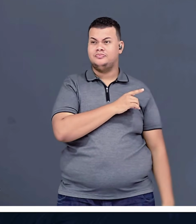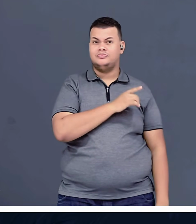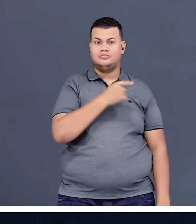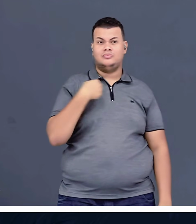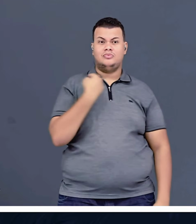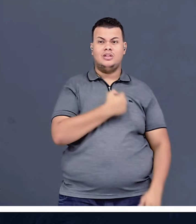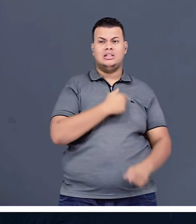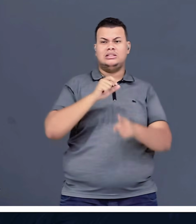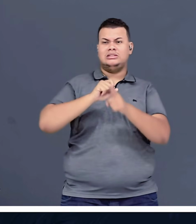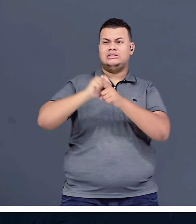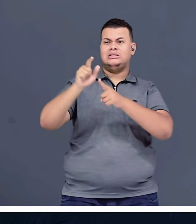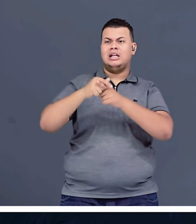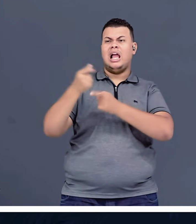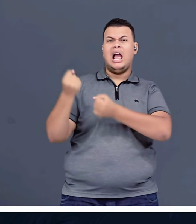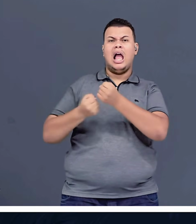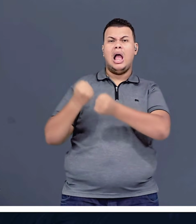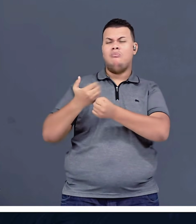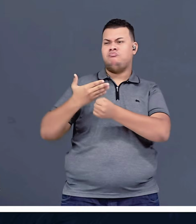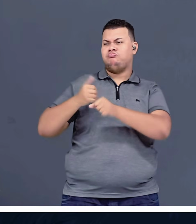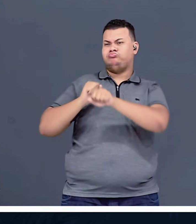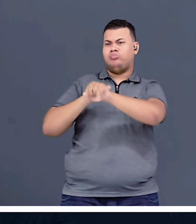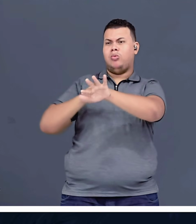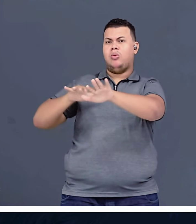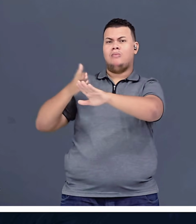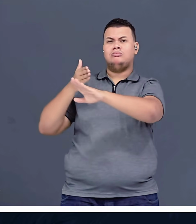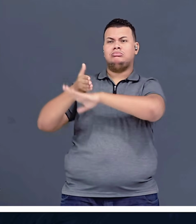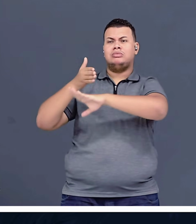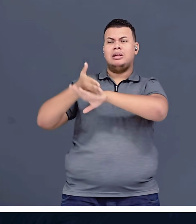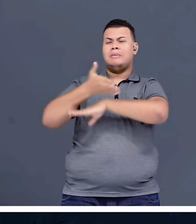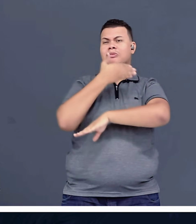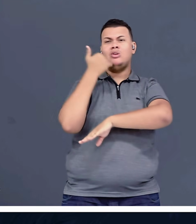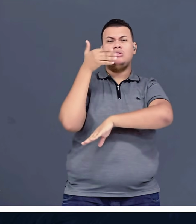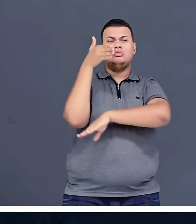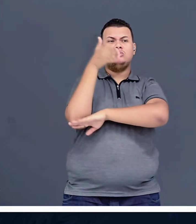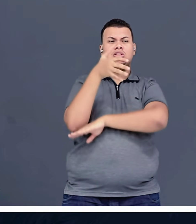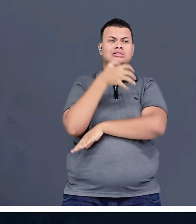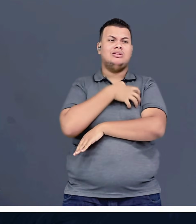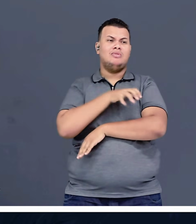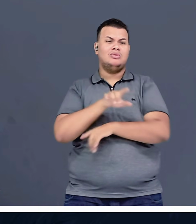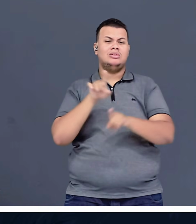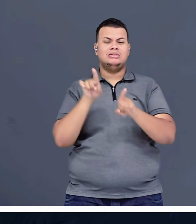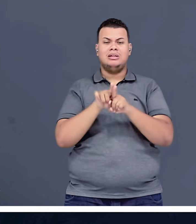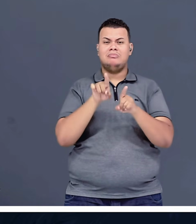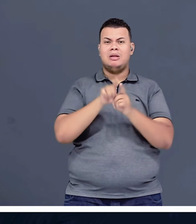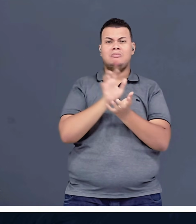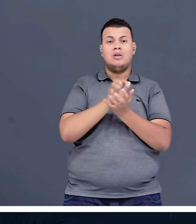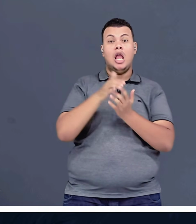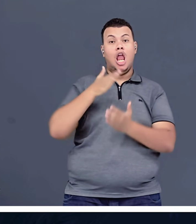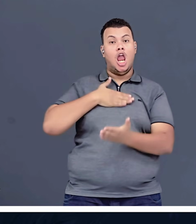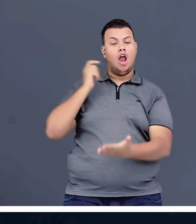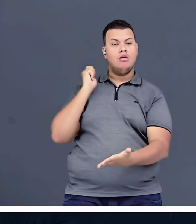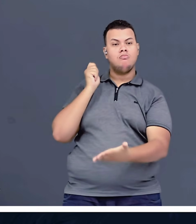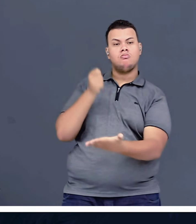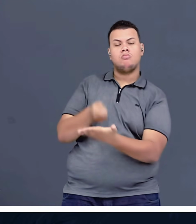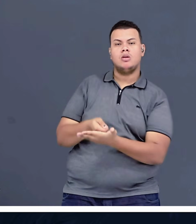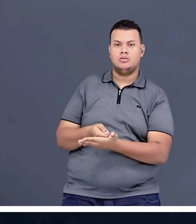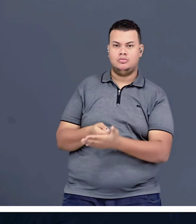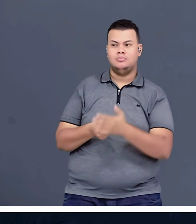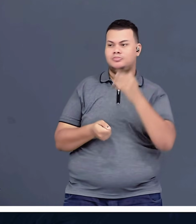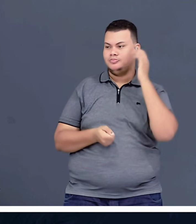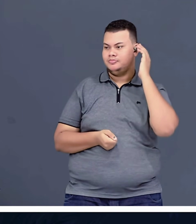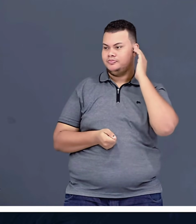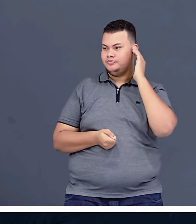a gente alugava vários carros e ia com os meus amigos para os melhores hotéis de Salvador e de Maceió, tudo pago por mim.